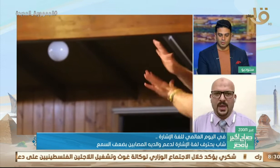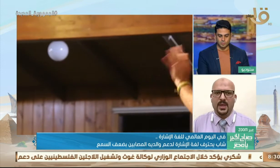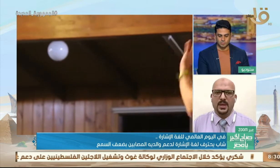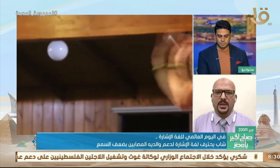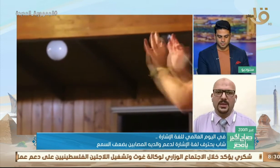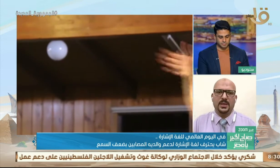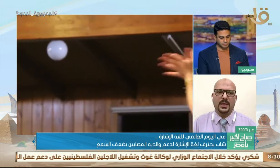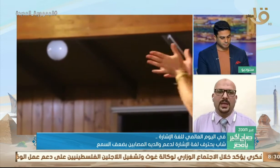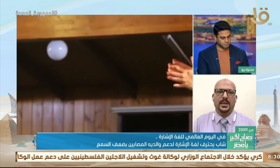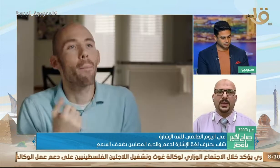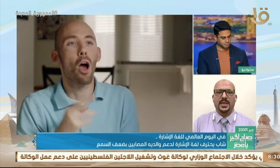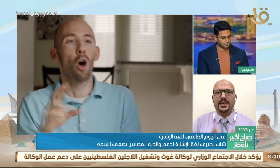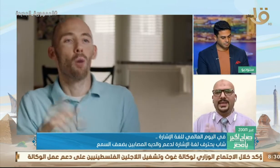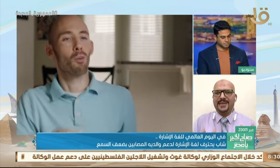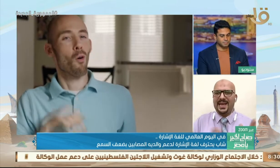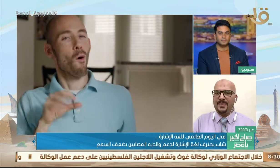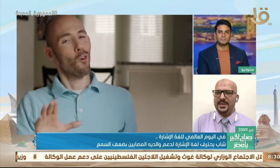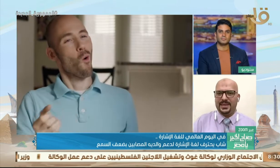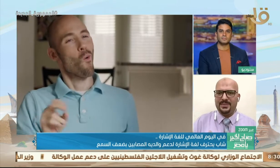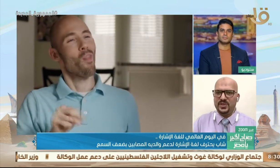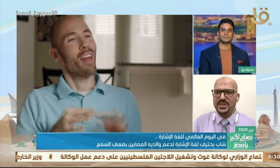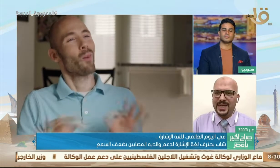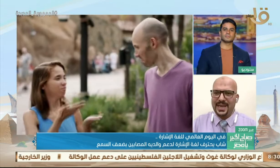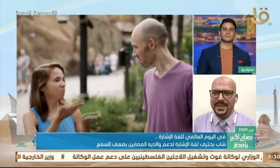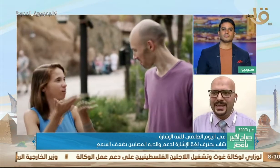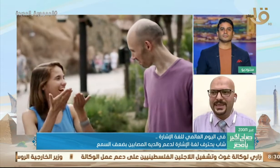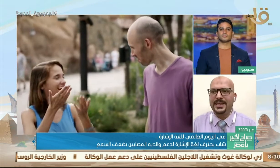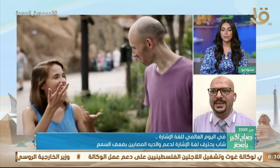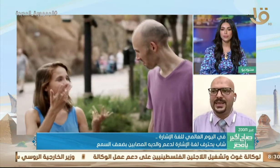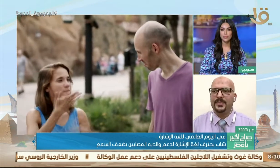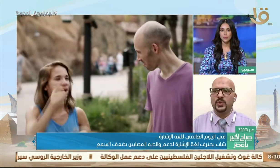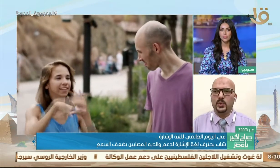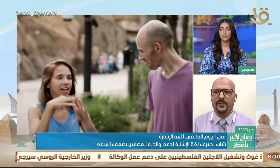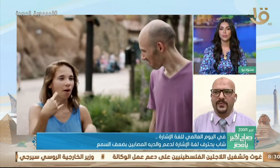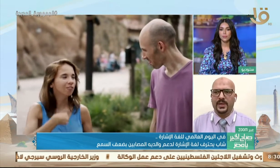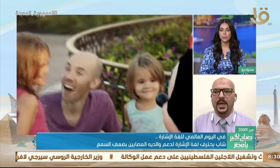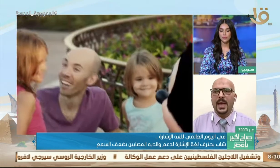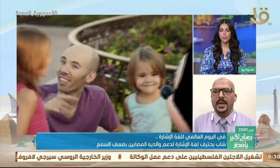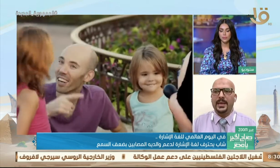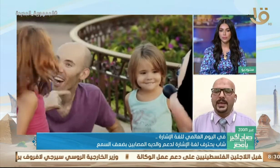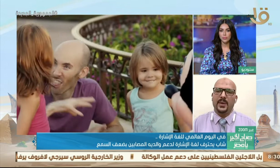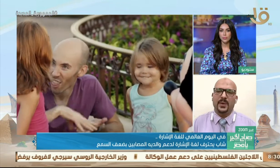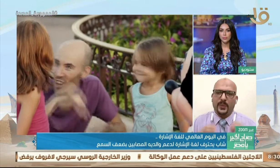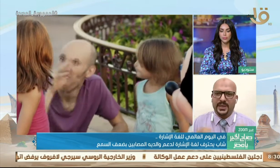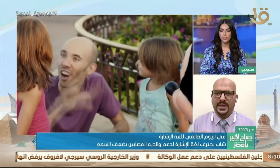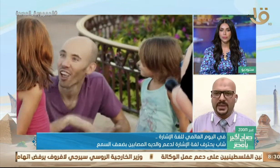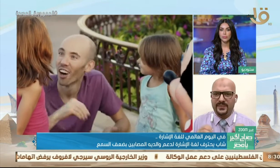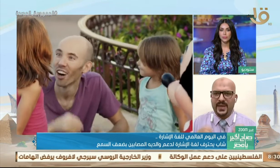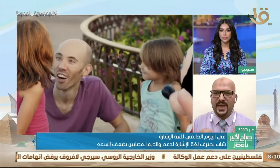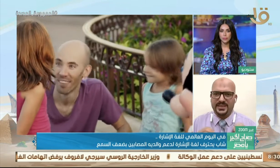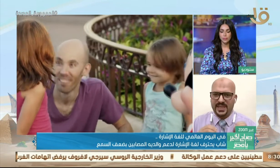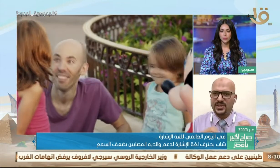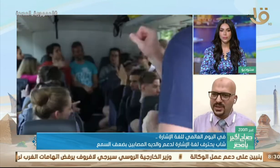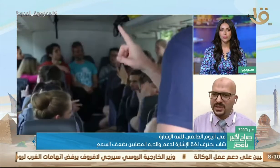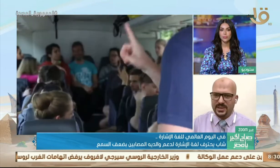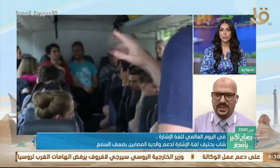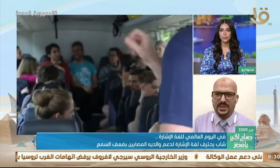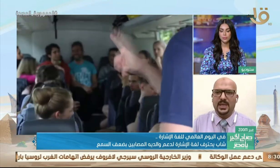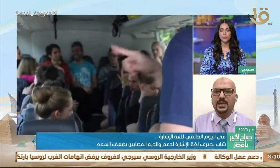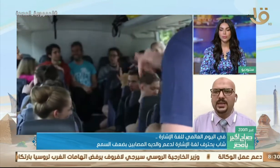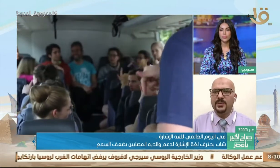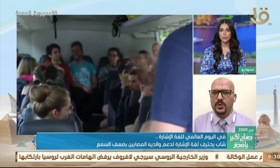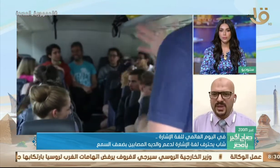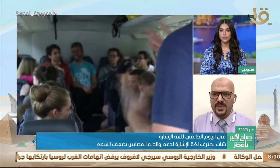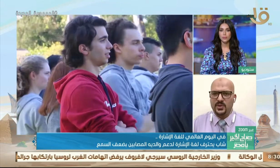المحافظات. عظيم. آلية العمل اللي احنا بنشتغل عليها ان احنا بنشوف الأولوية اللي فيها احتياج شديد